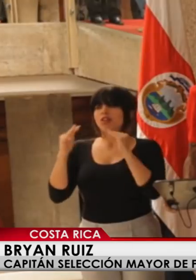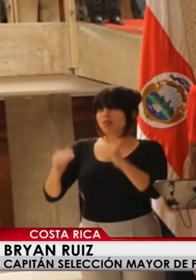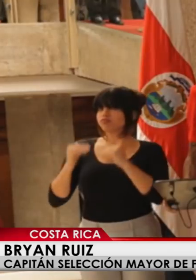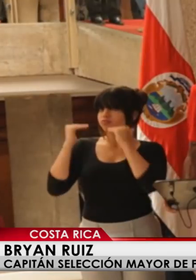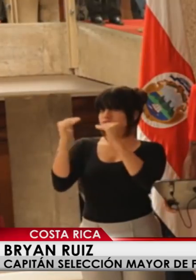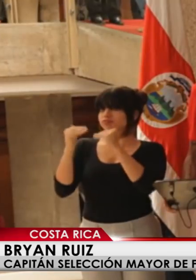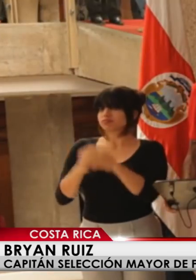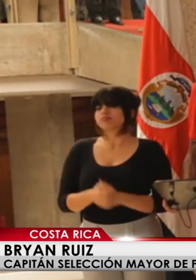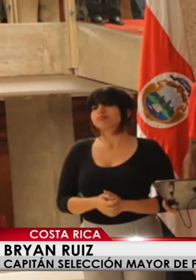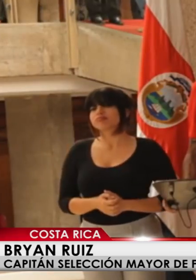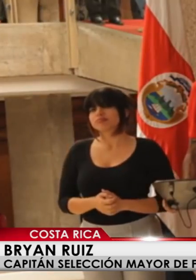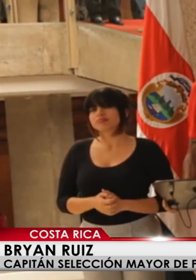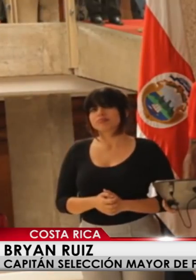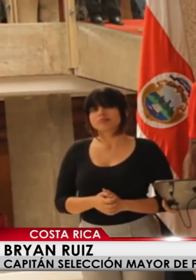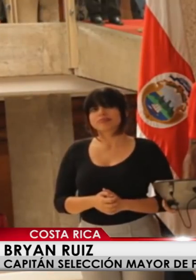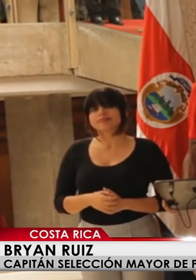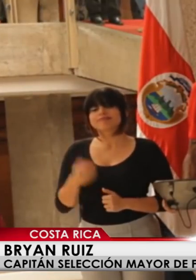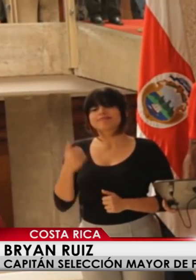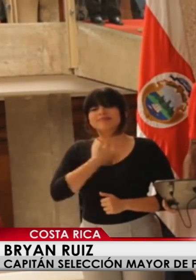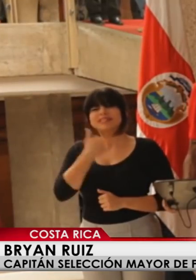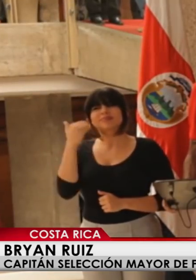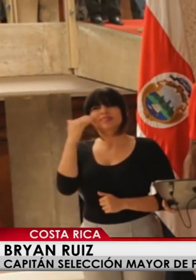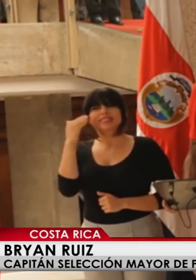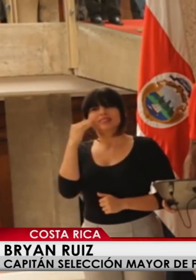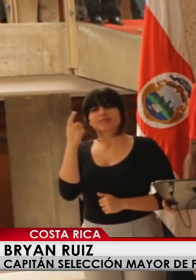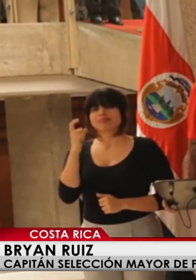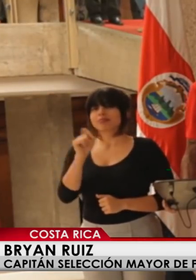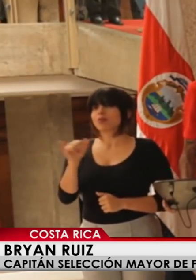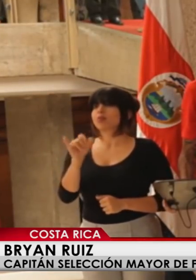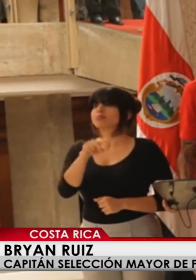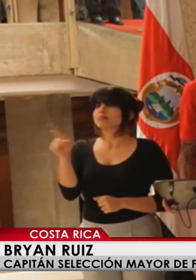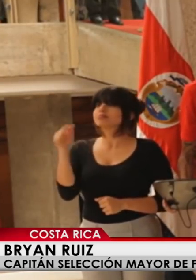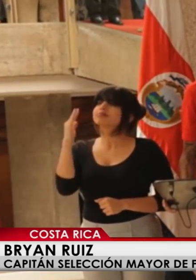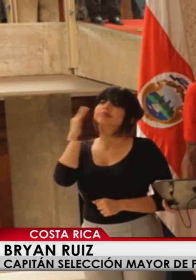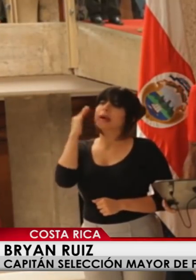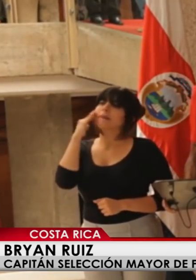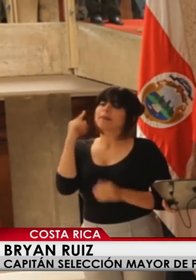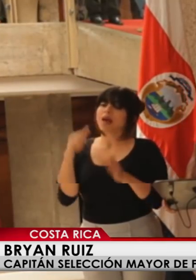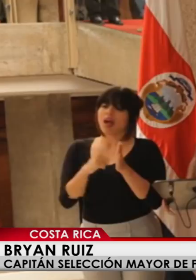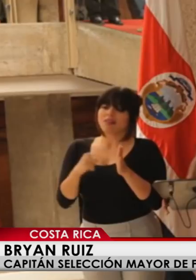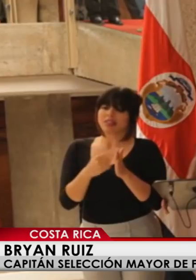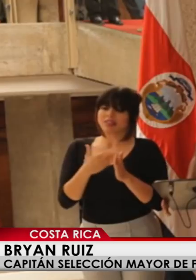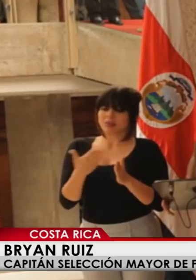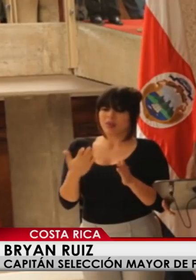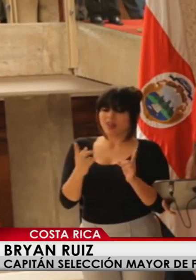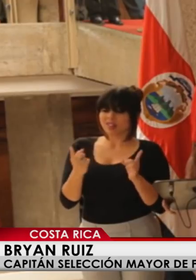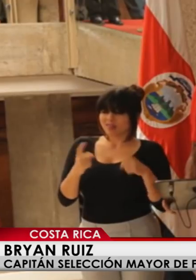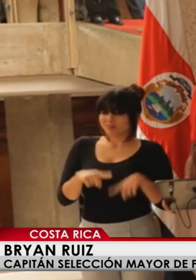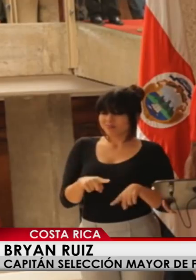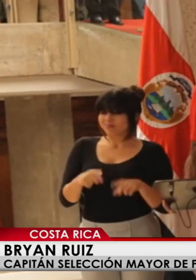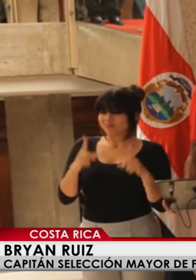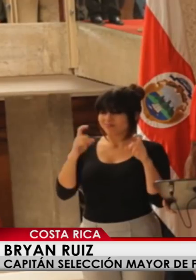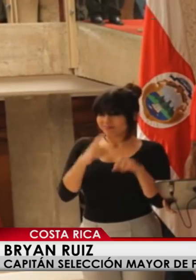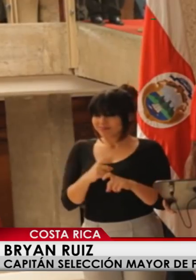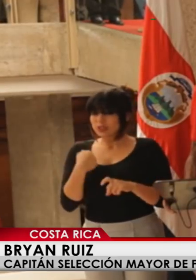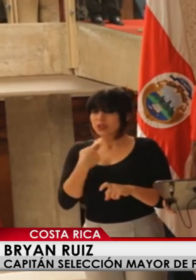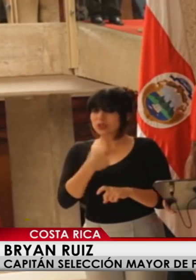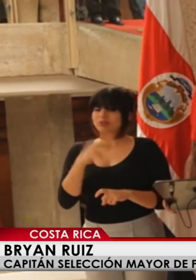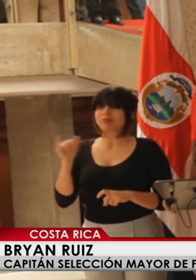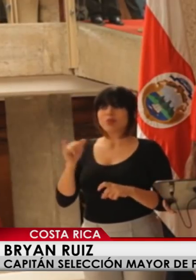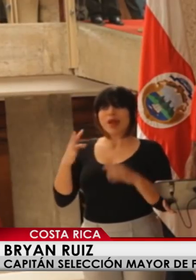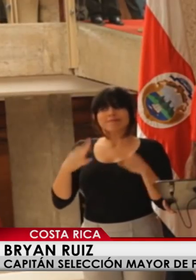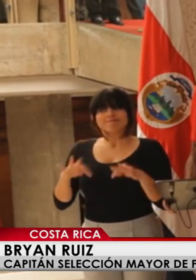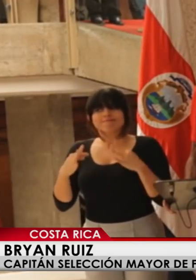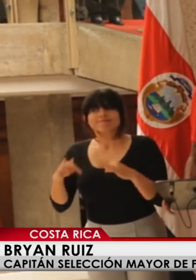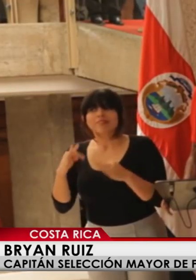alto. Saber que, bueno, que sepan que a veces cuando las cosas se ponen complicadas, nosotros igual intentamos, aun cuando